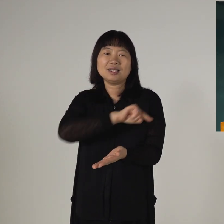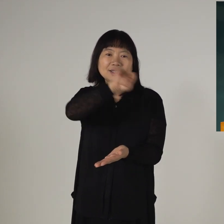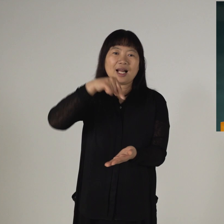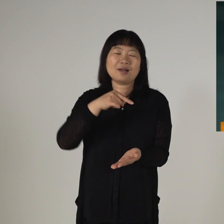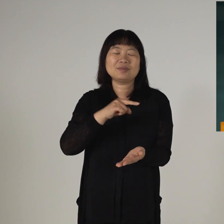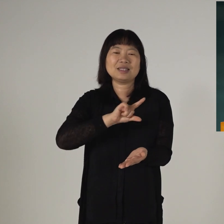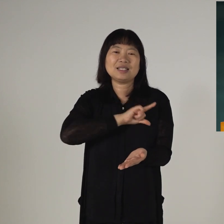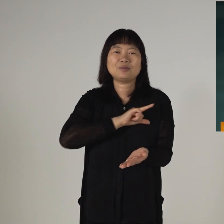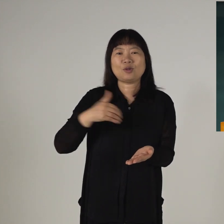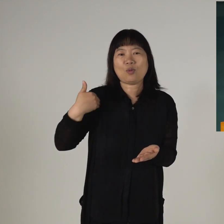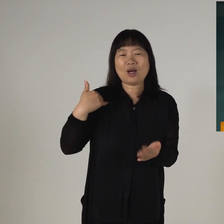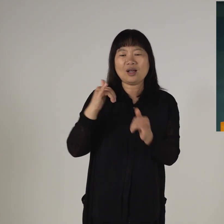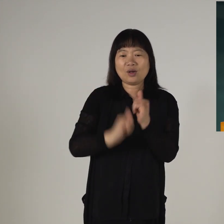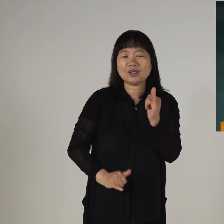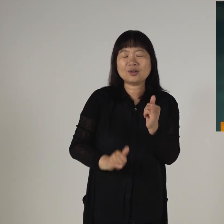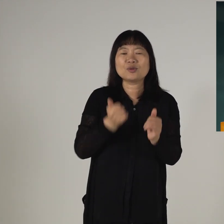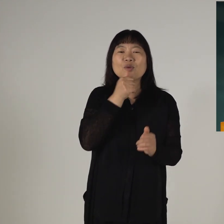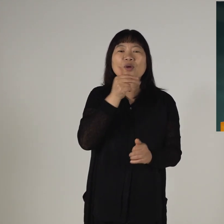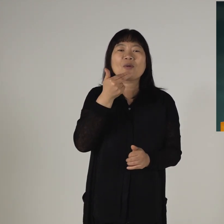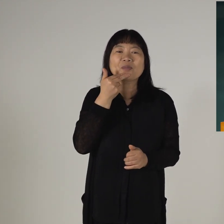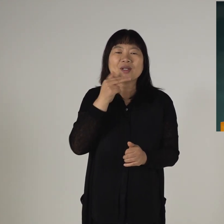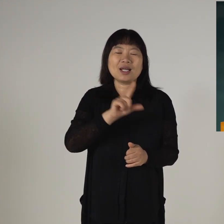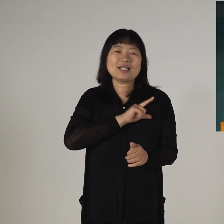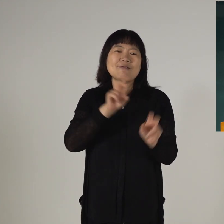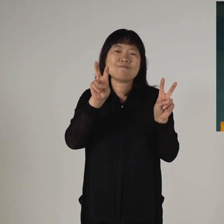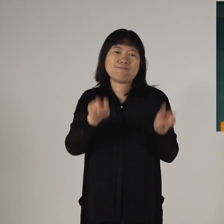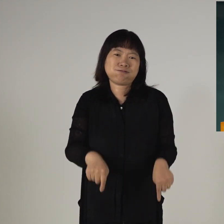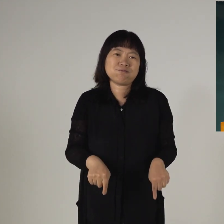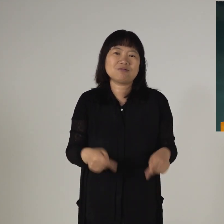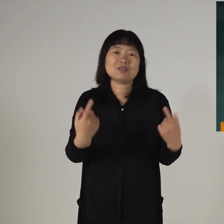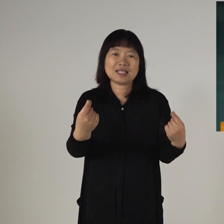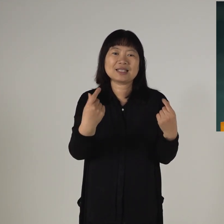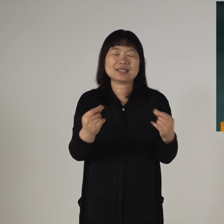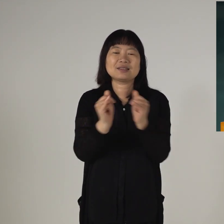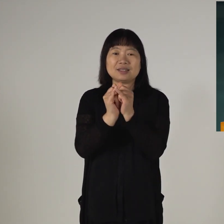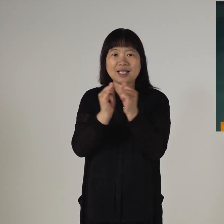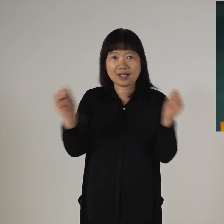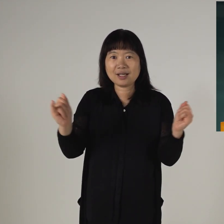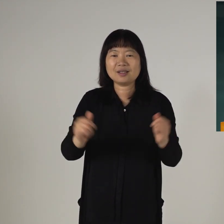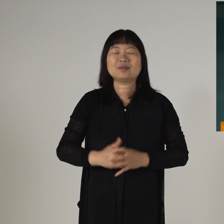않아요. 그런 무명의 뭉우리돌 같은 사람들이